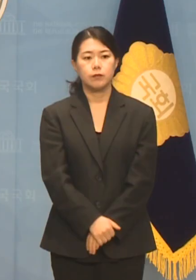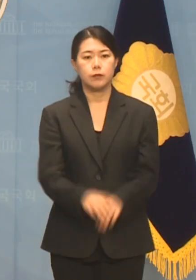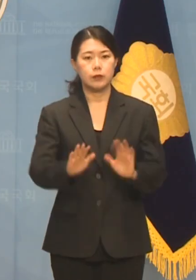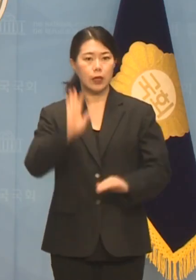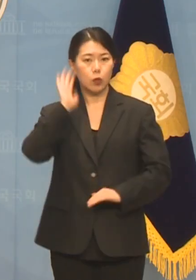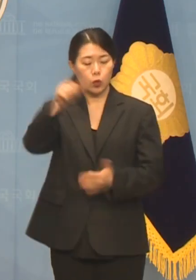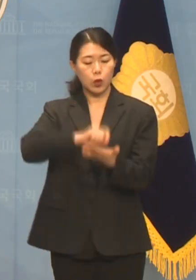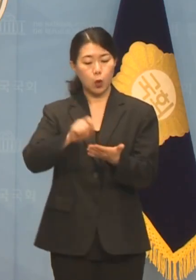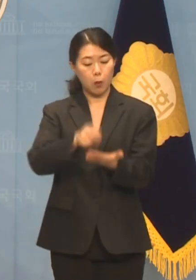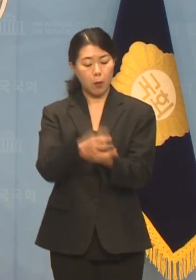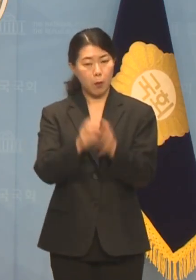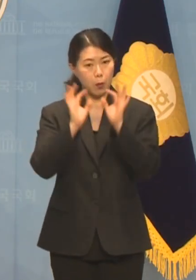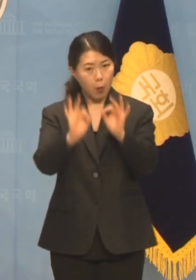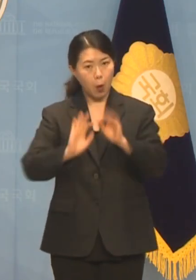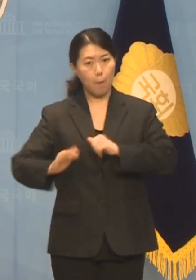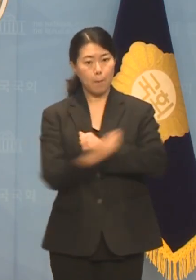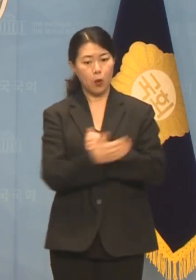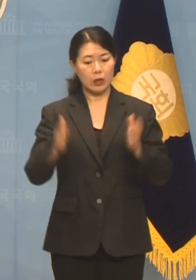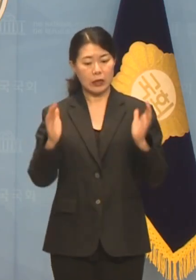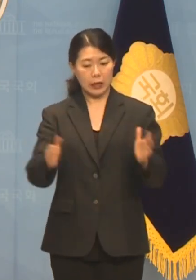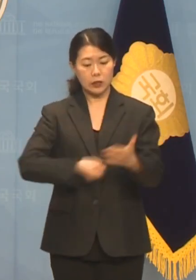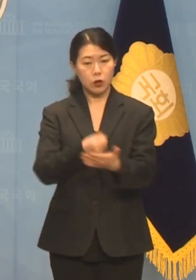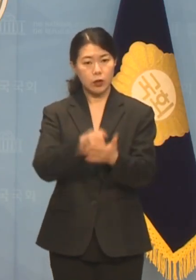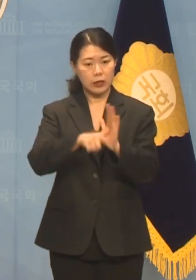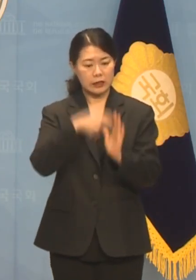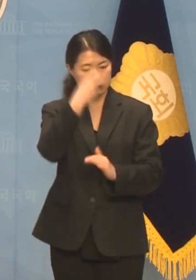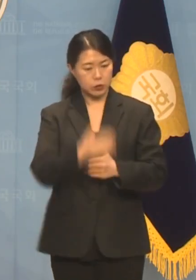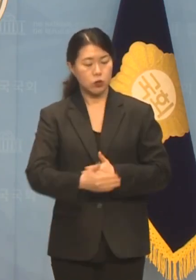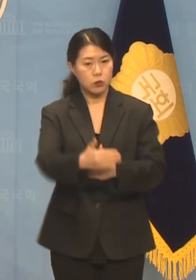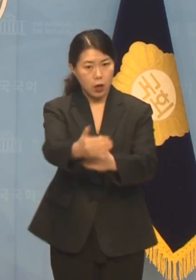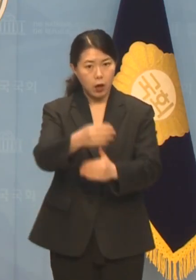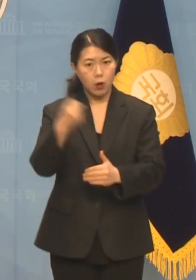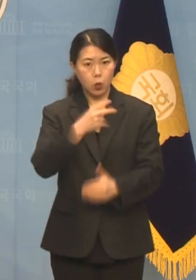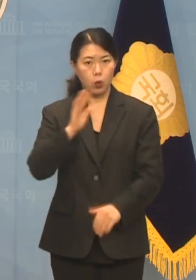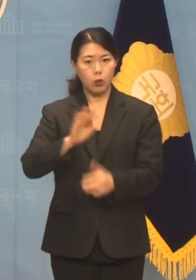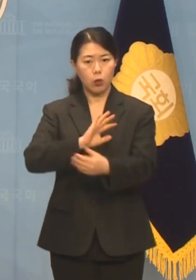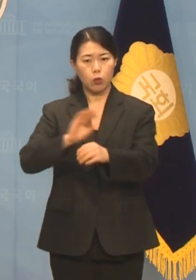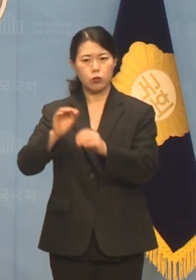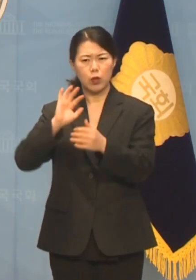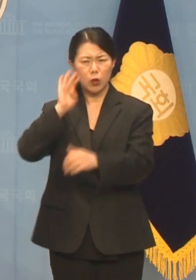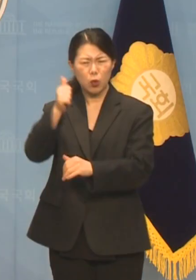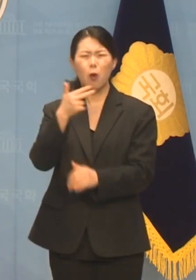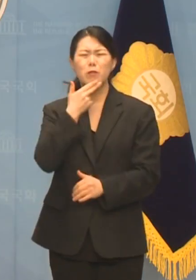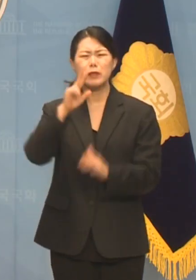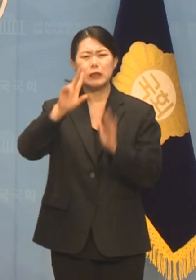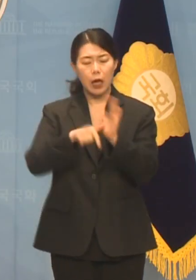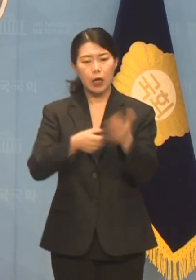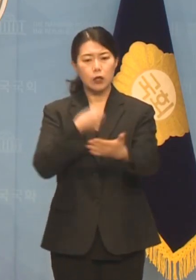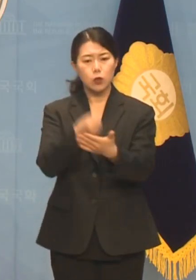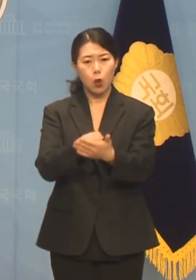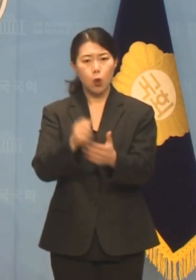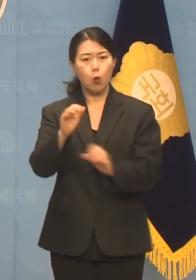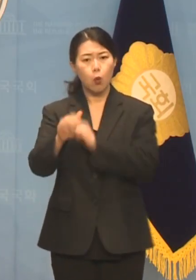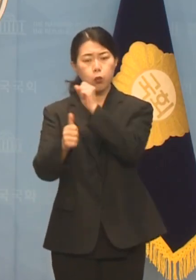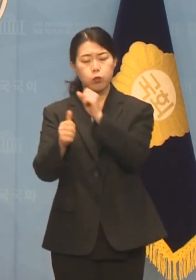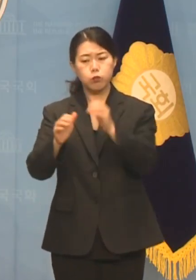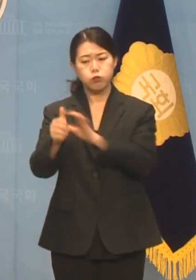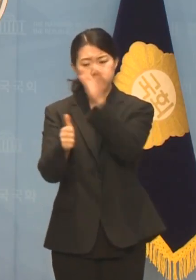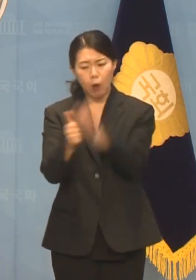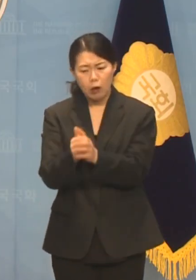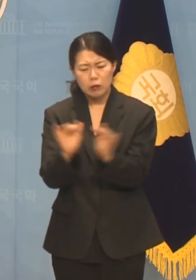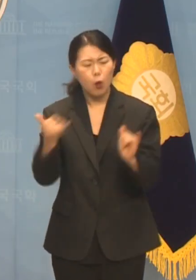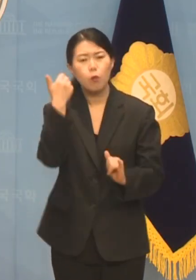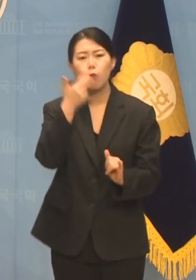대통령 기록물법에는 보호기간 지정에 대한 심의 절차와 대통령 거리 시 지정권자가 규정되어 있지